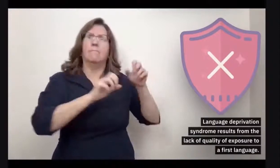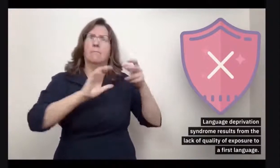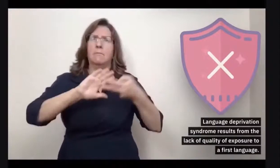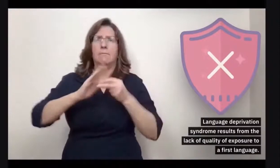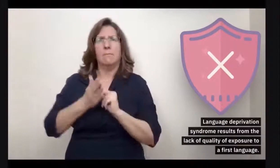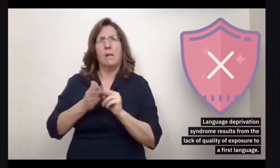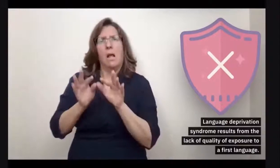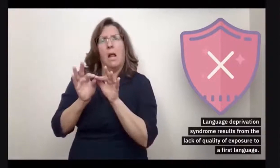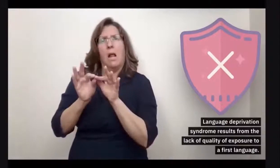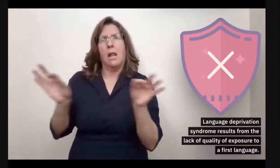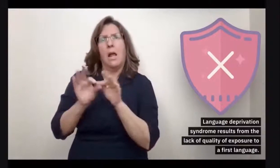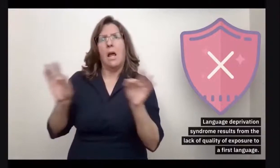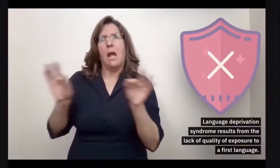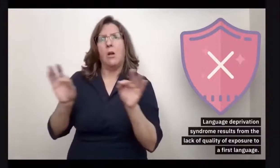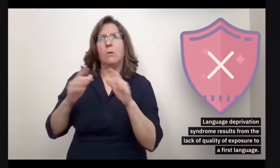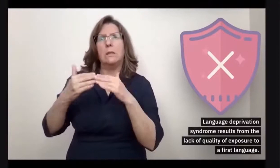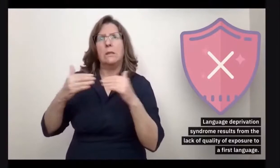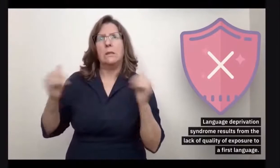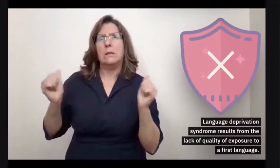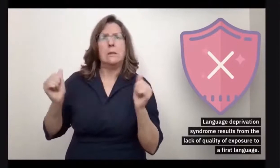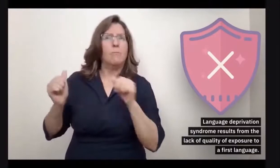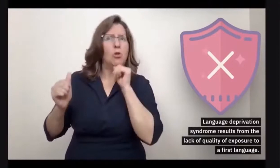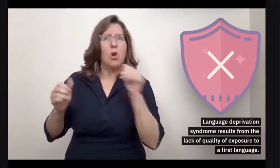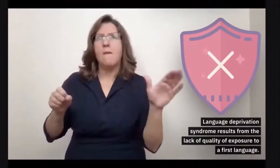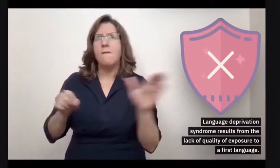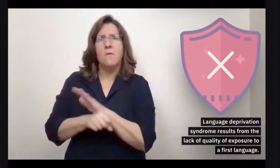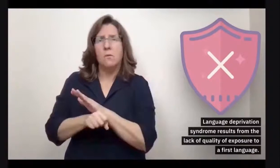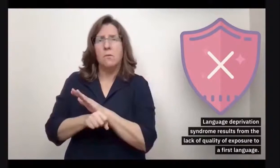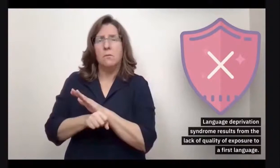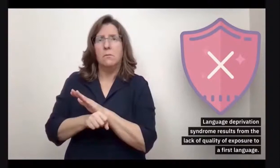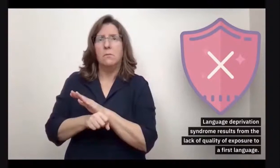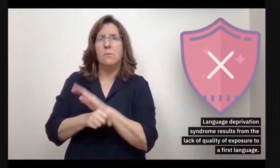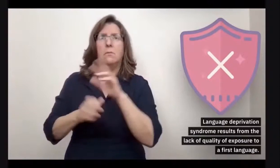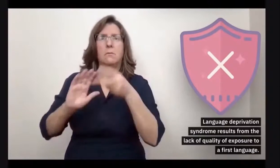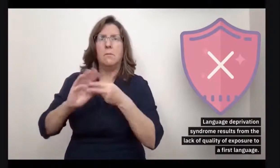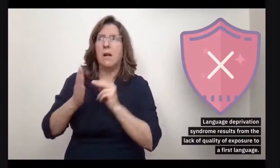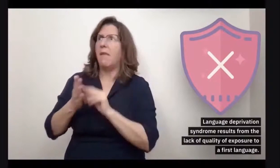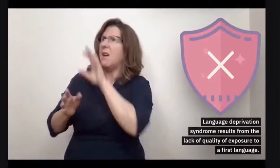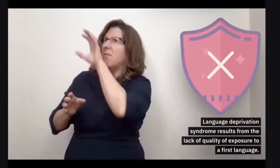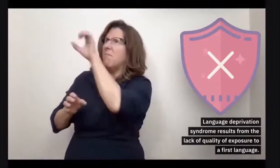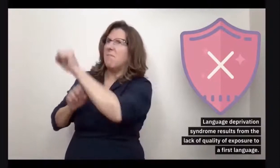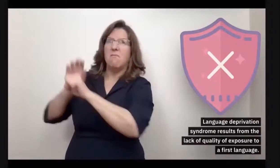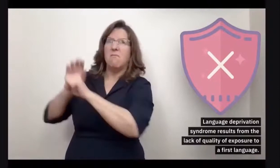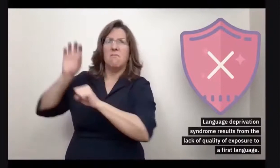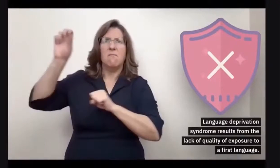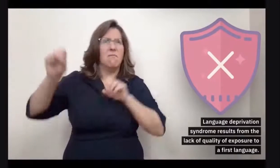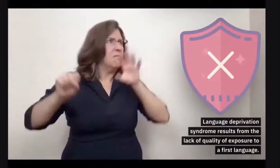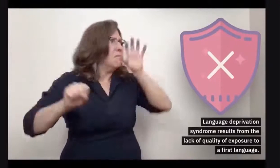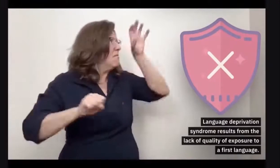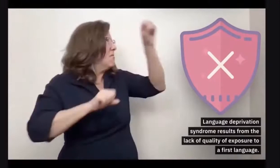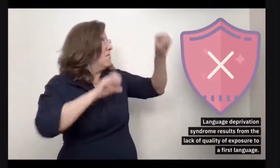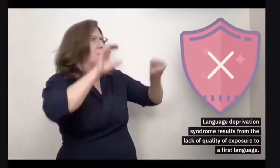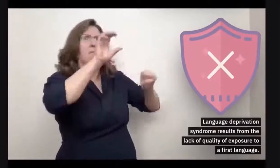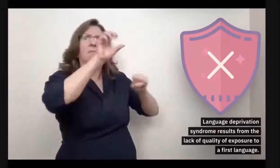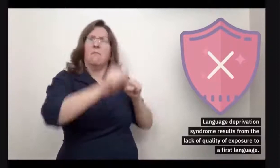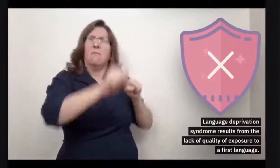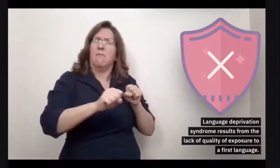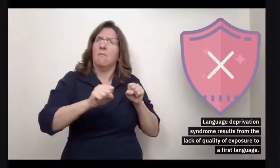el cerebro no desarrolla un sistema porque le falta ahí un desarrollo del lenguaje, tiene un déficit y no